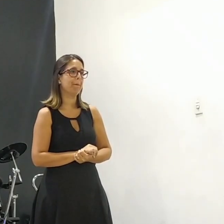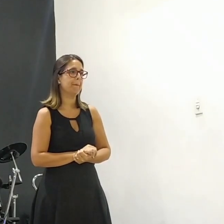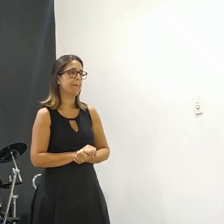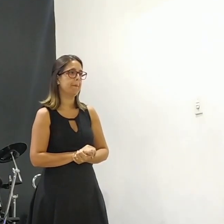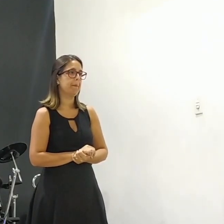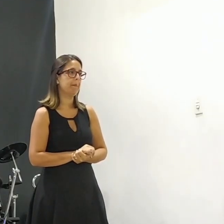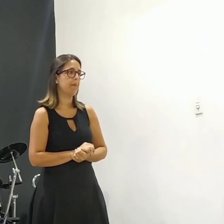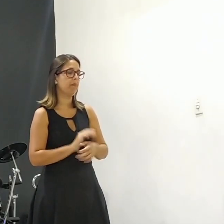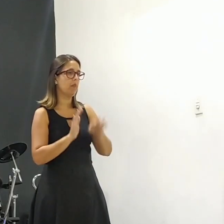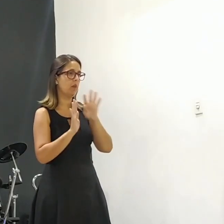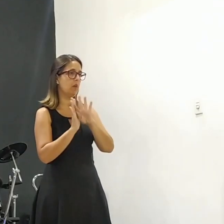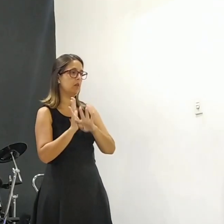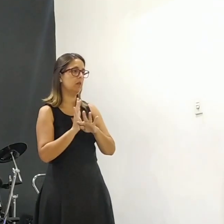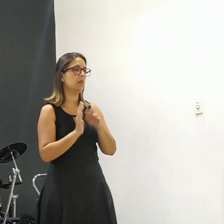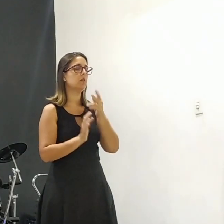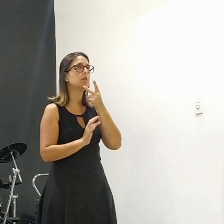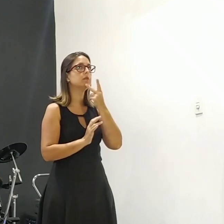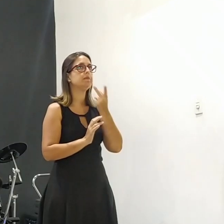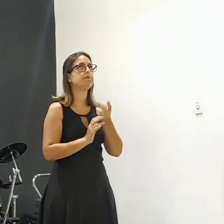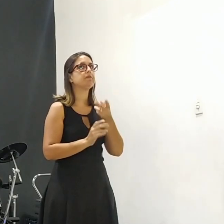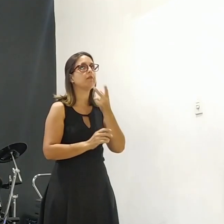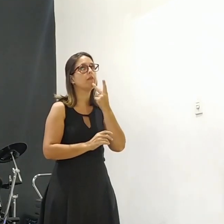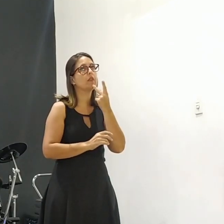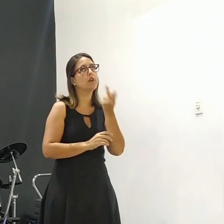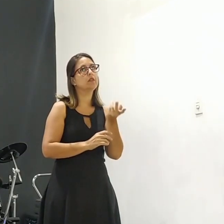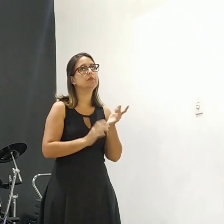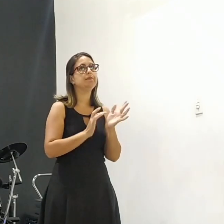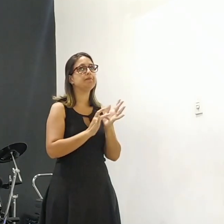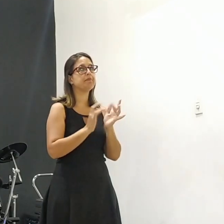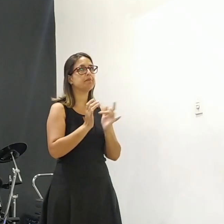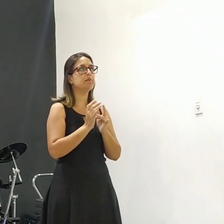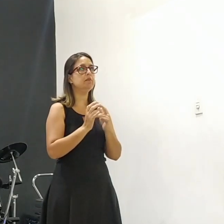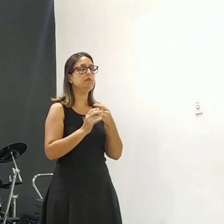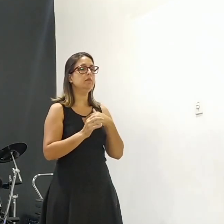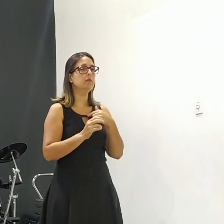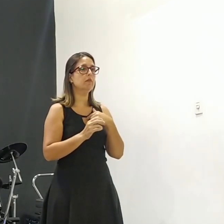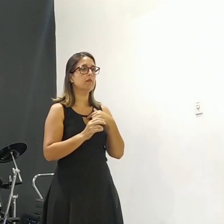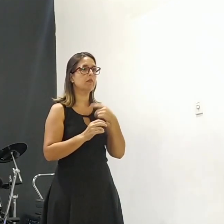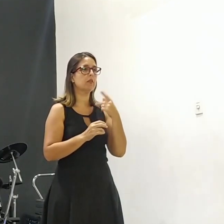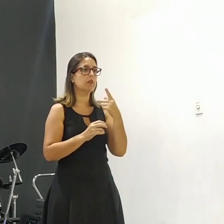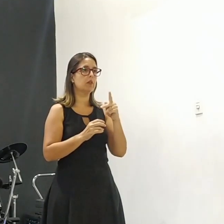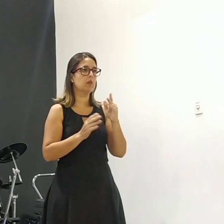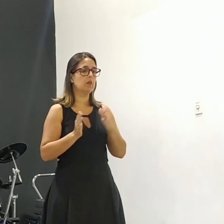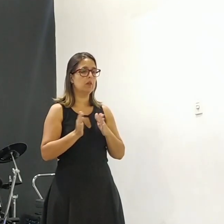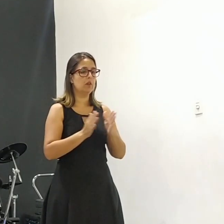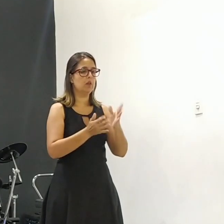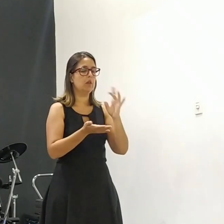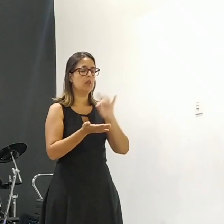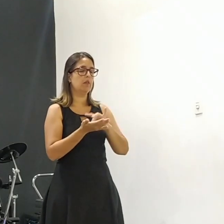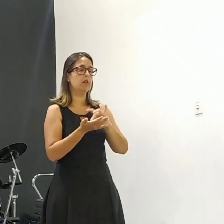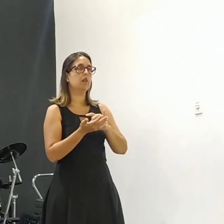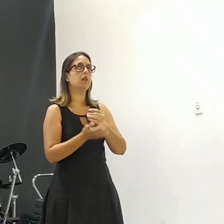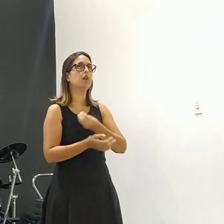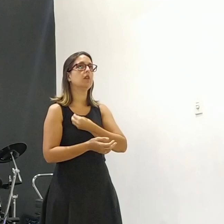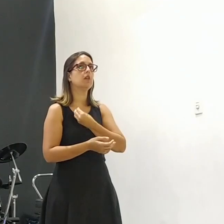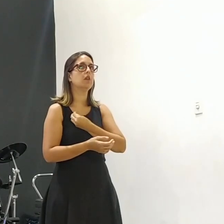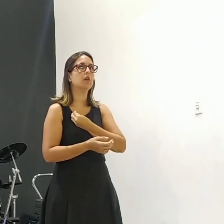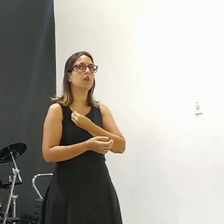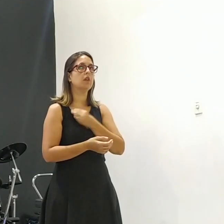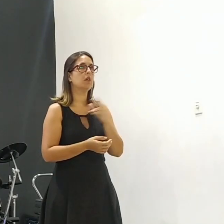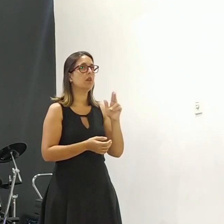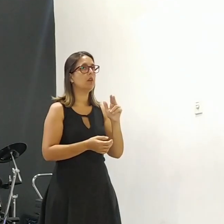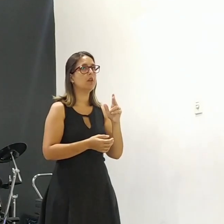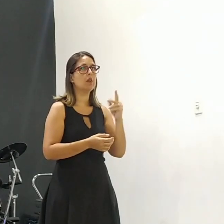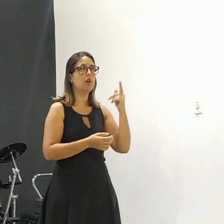O texto nos diz: disse-lhe Jesus: eu sou o caminho, a verdade e a vida. Ninguém vem